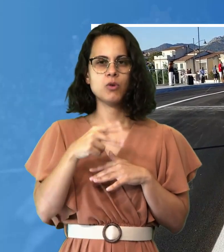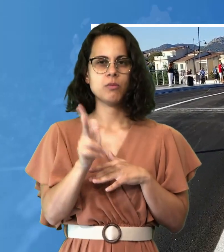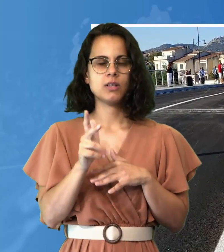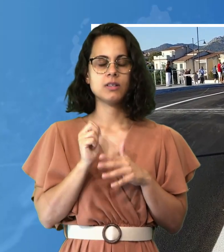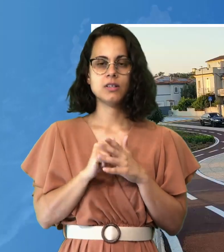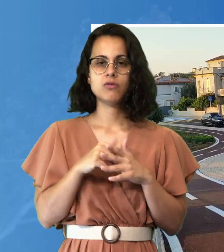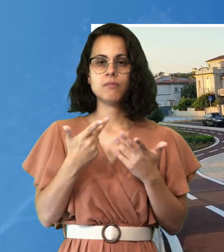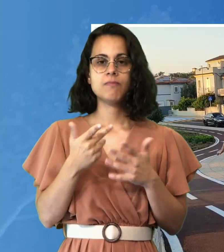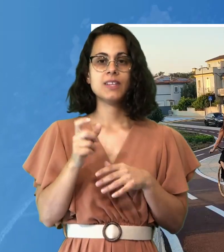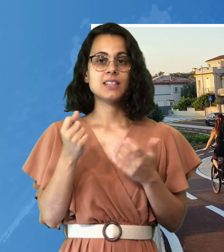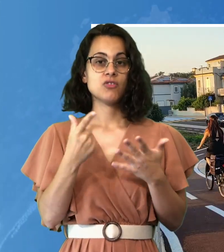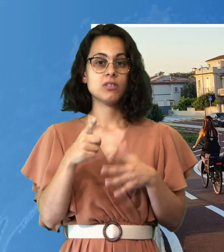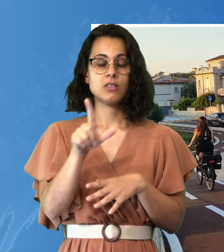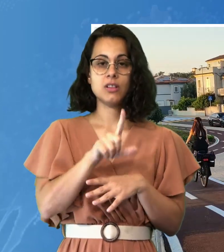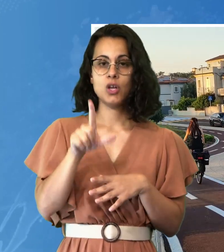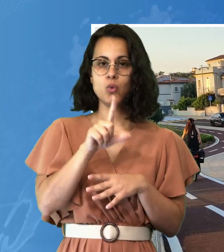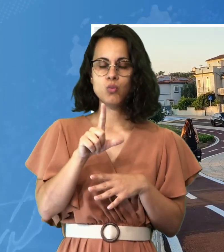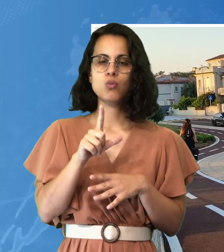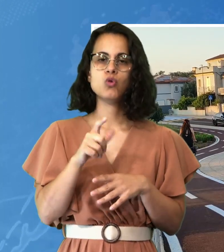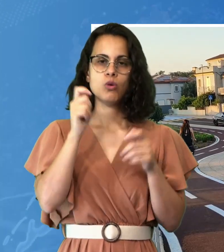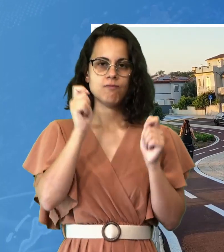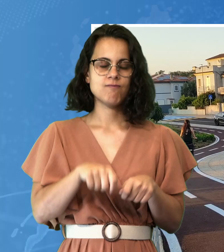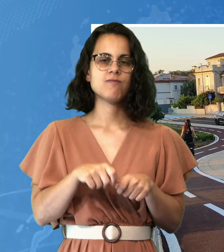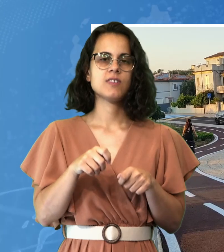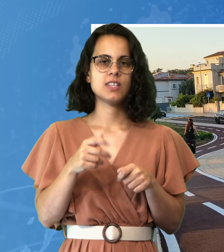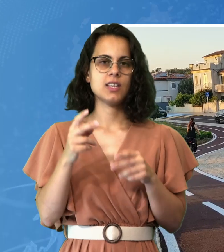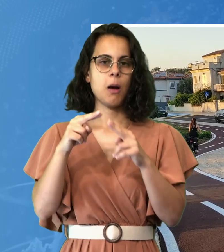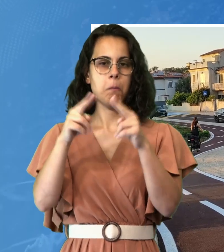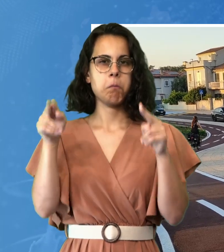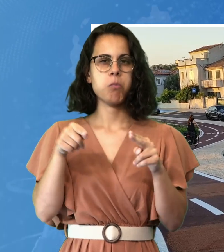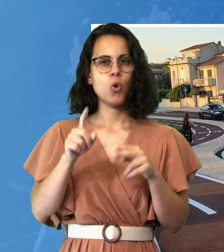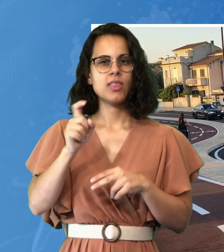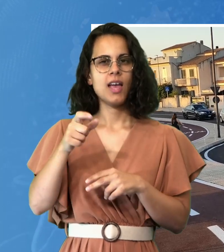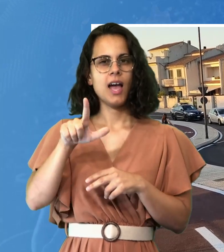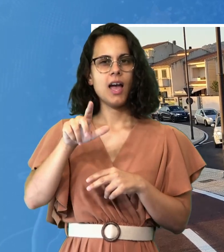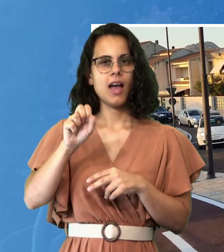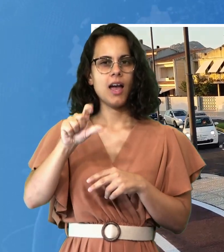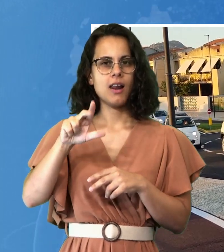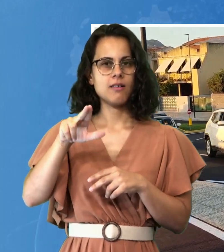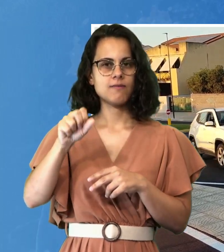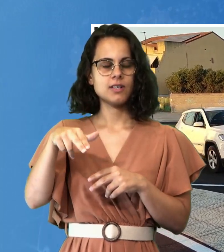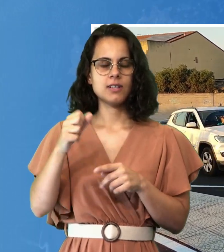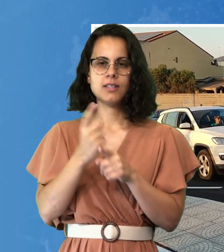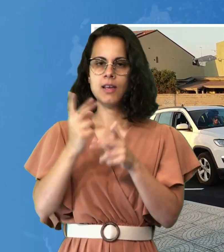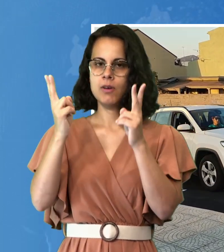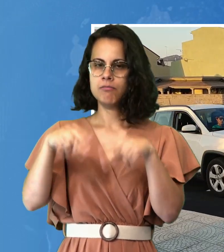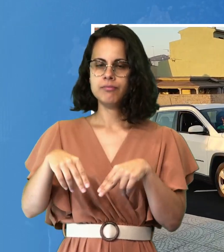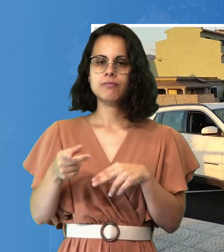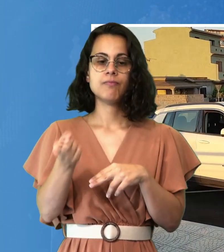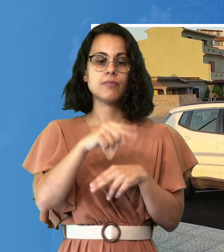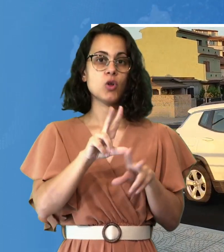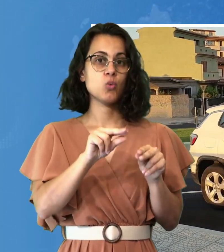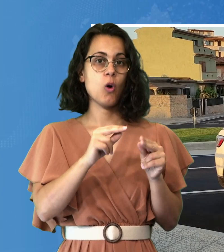Mercoledì 17 luglio si procederà alla demolizione del ponte di via Galvani con il comune che ha inaugurato una struttura molto più